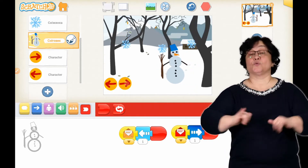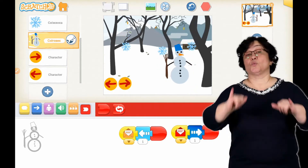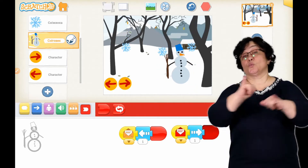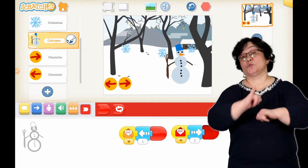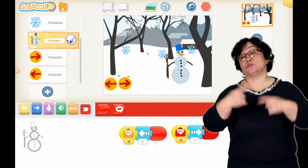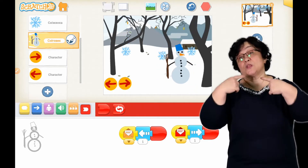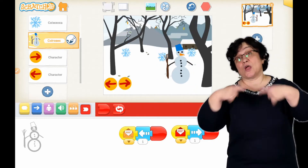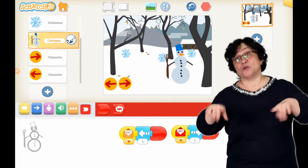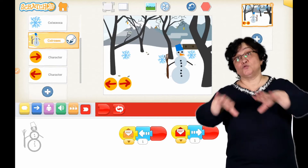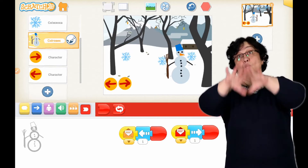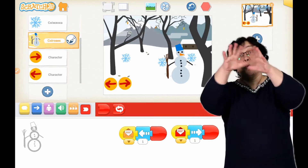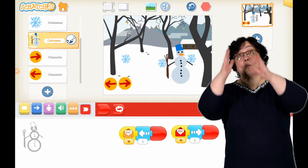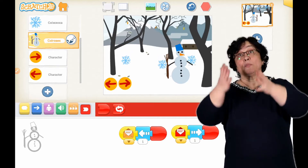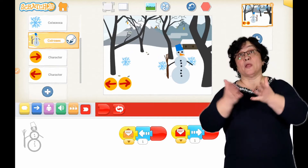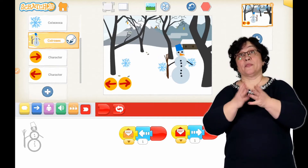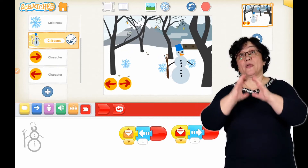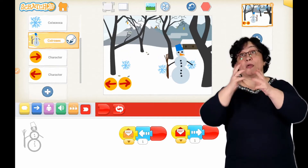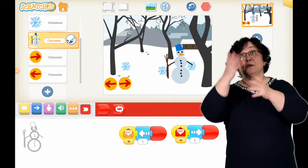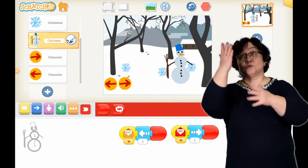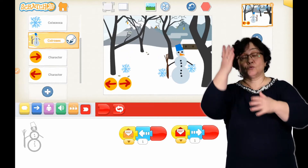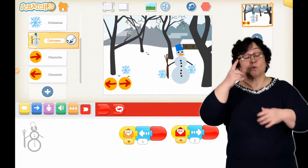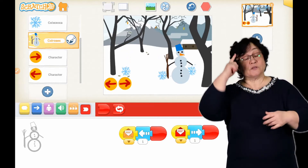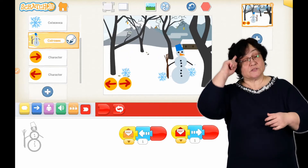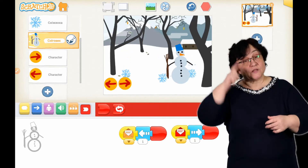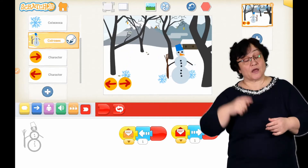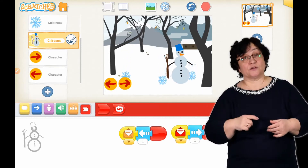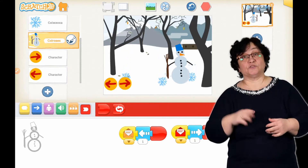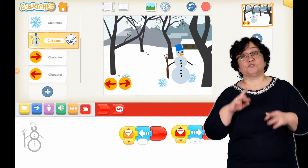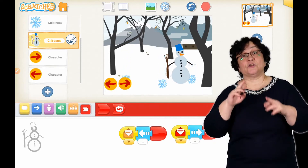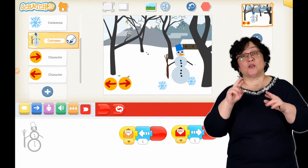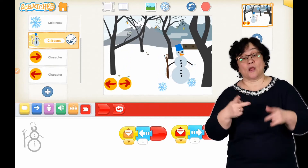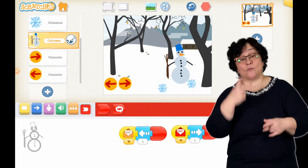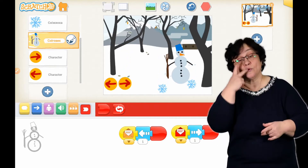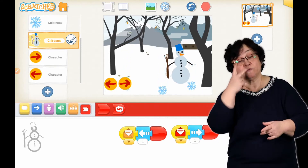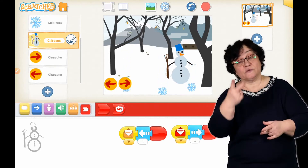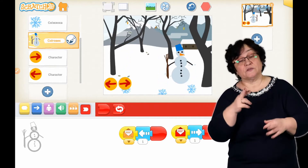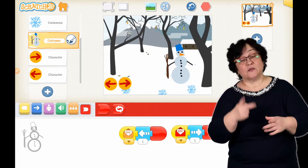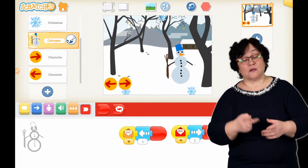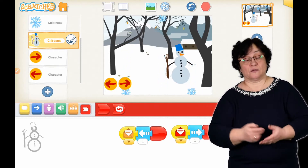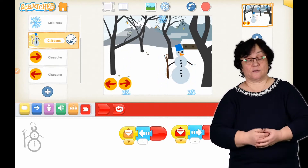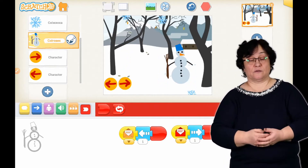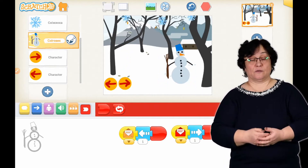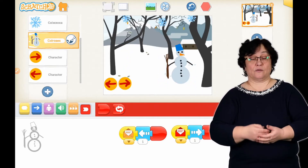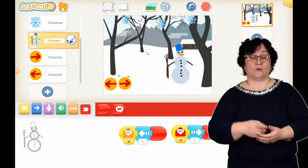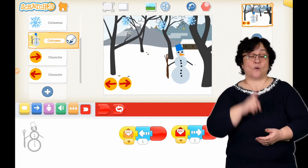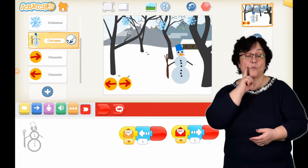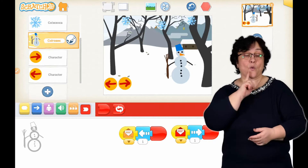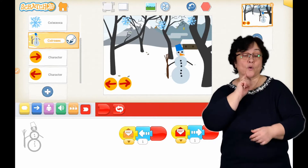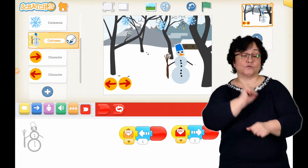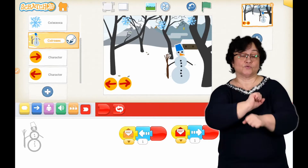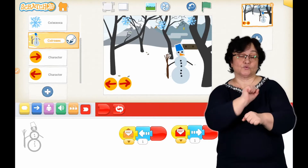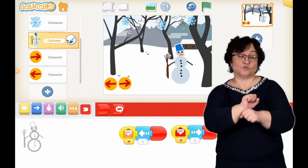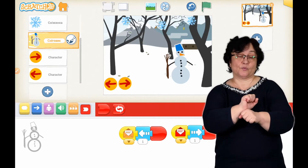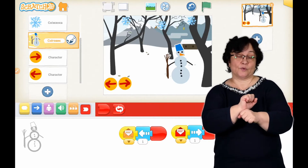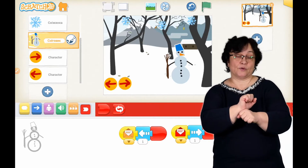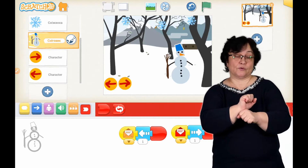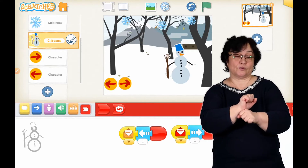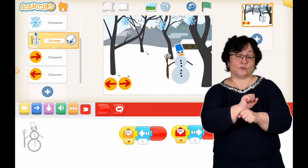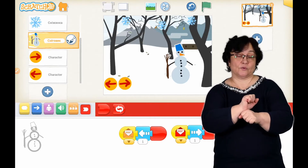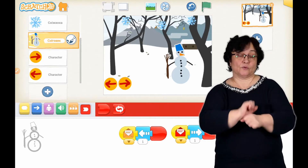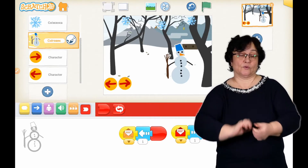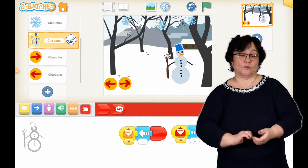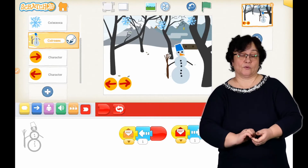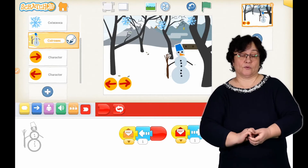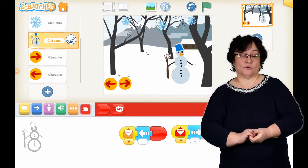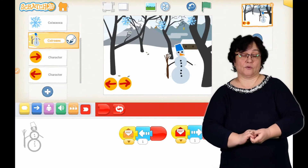навіть кудись на іншу планету. Знаєш як? Дивись, я покажу. Поки що зупинимо це.